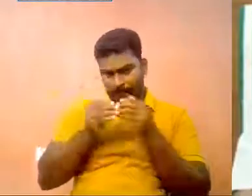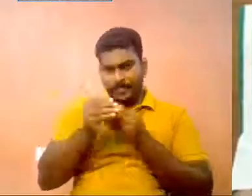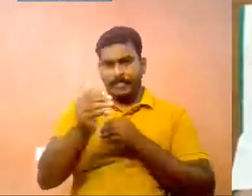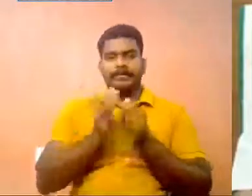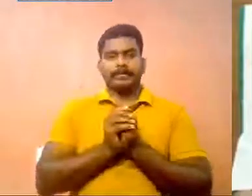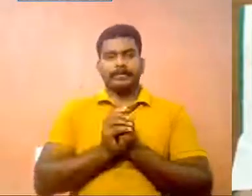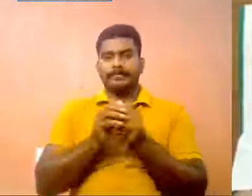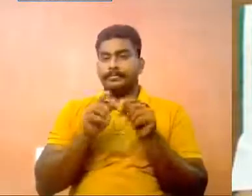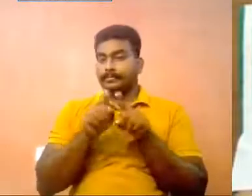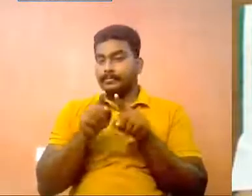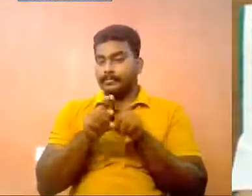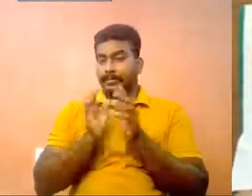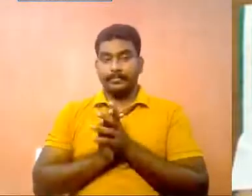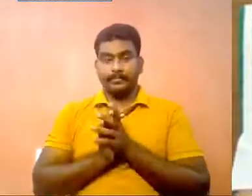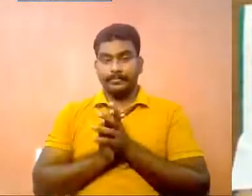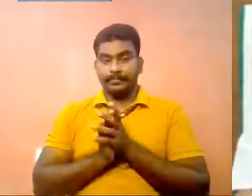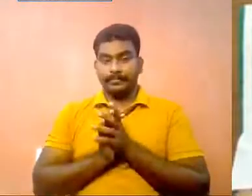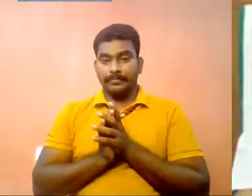എന്നാൽ